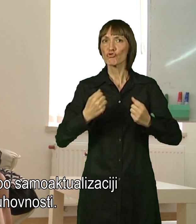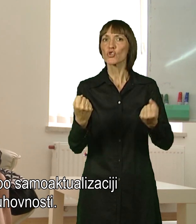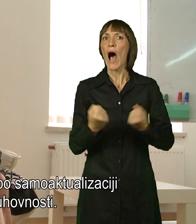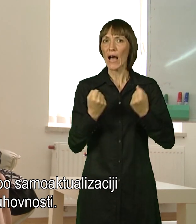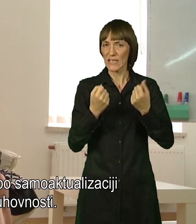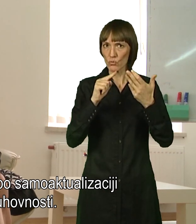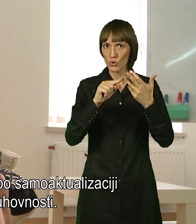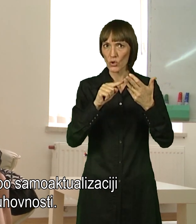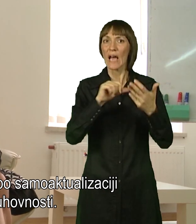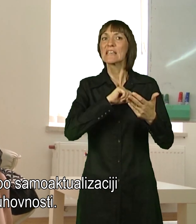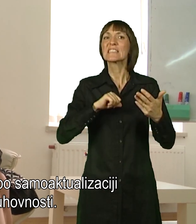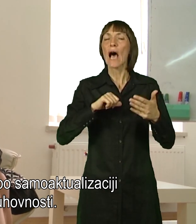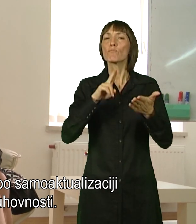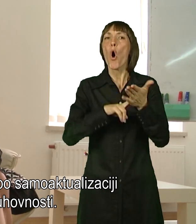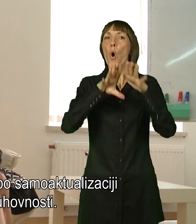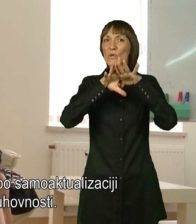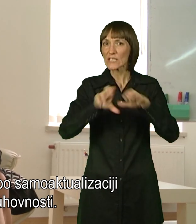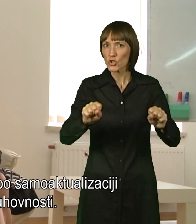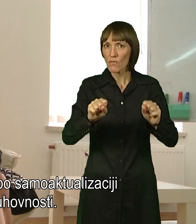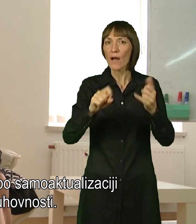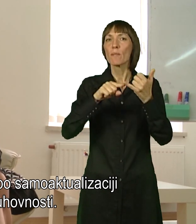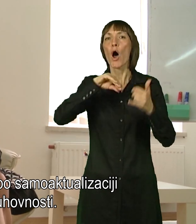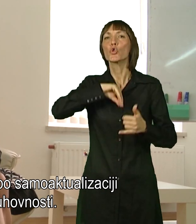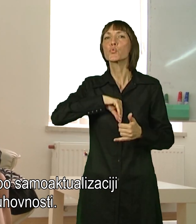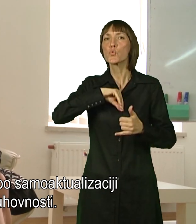po samoaktualizaciji pa po duhovnosti.